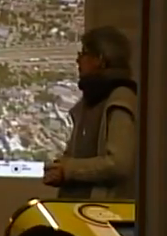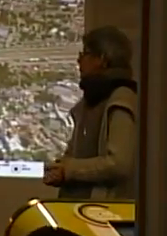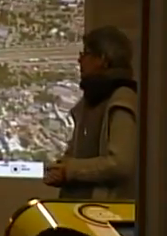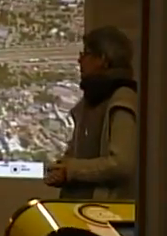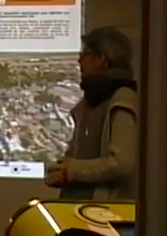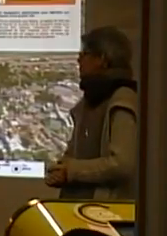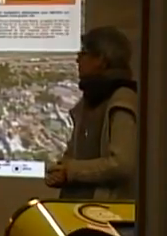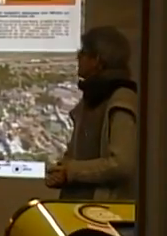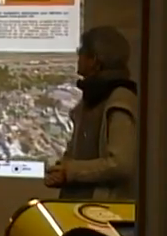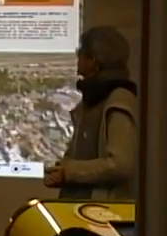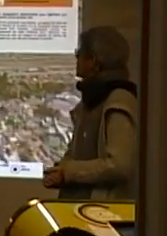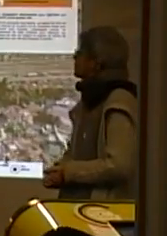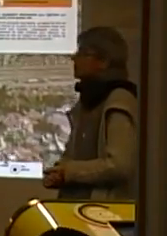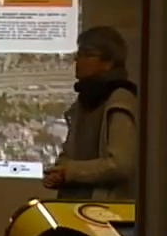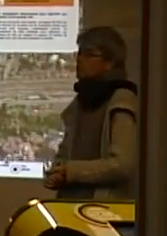Alors,